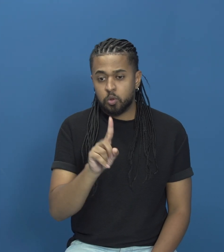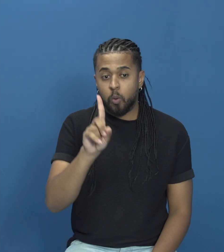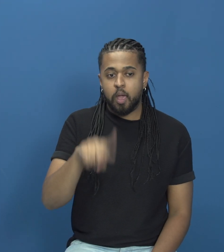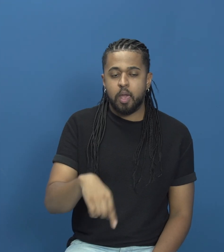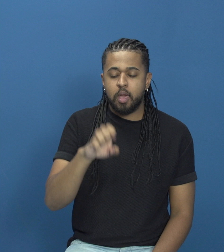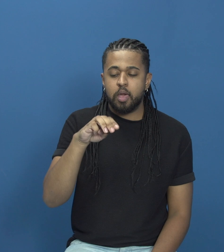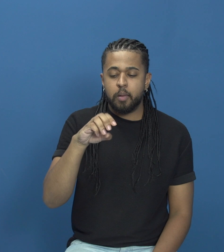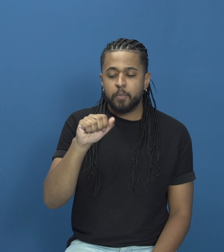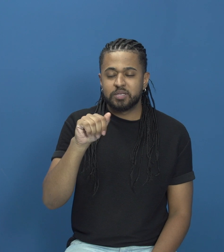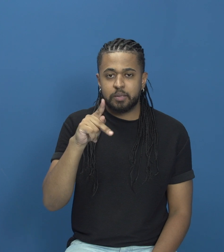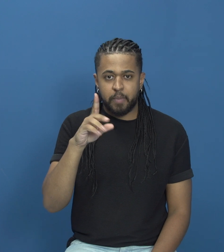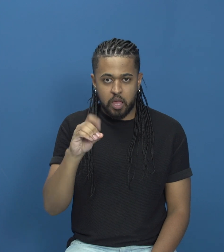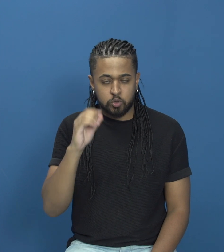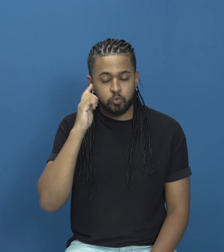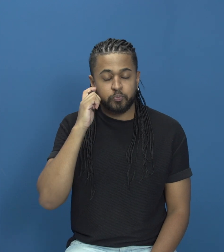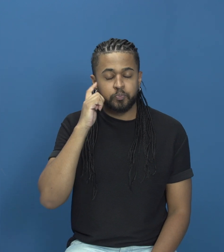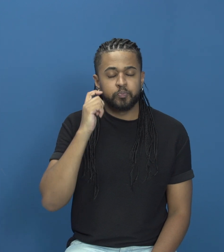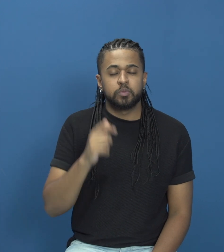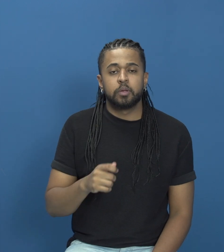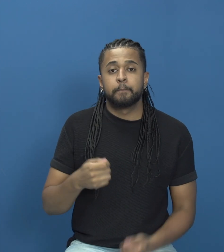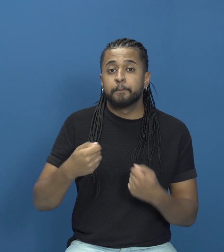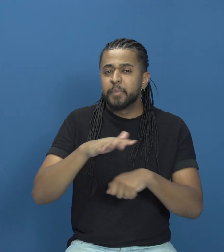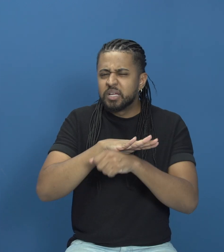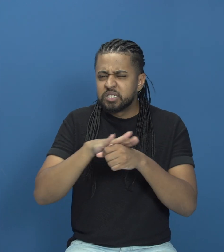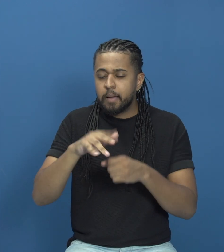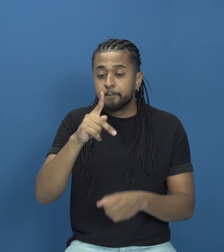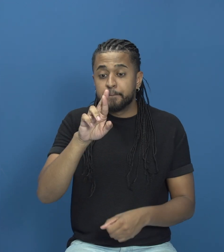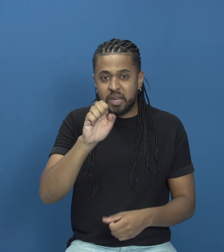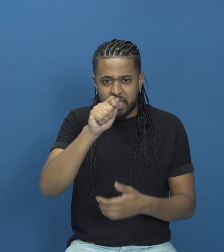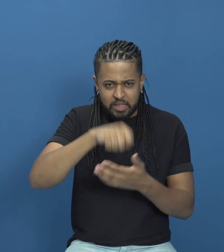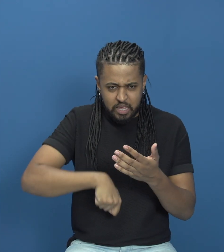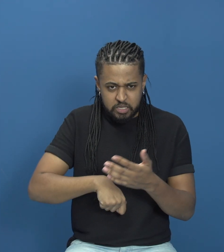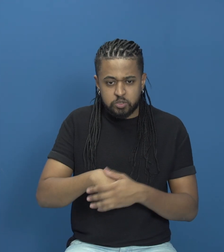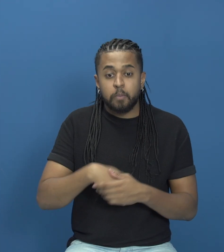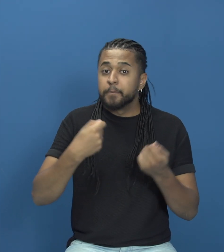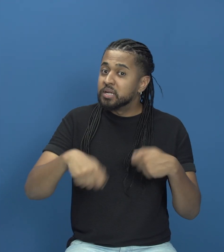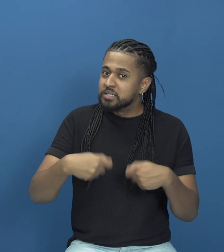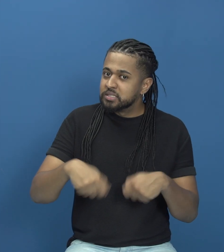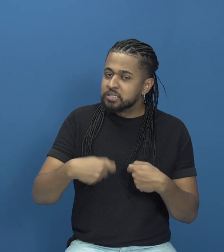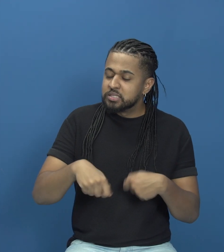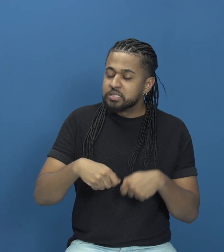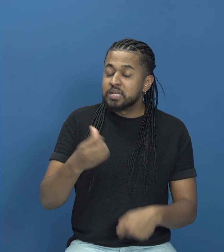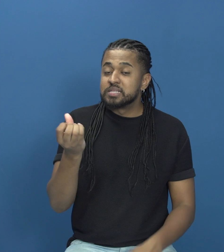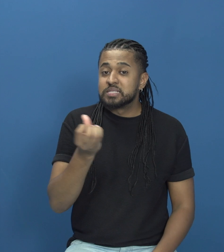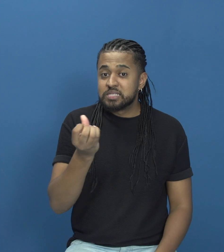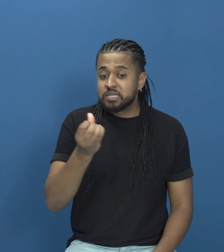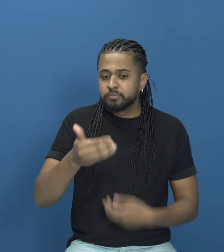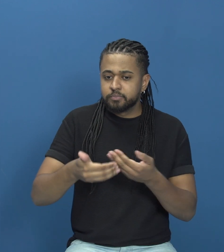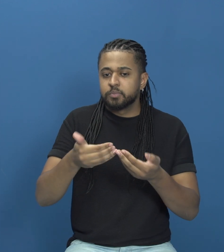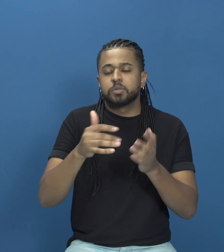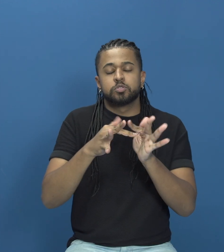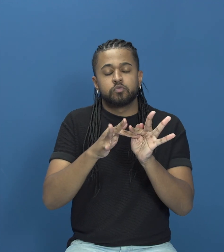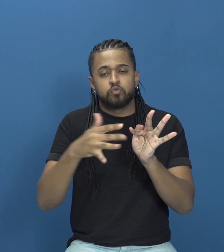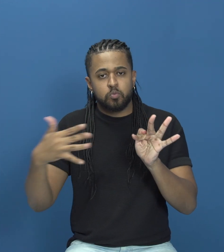sejam emancipados, fecha parênteses, que preencherem o pré-cadastro, deverão, no 6º passo do